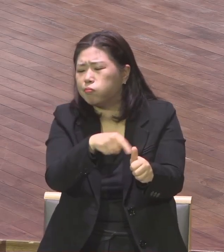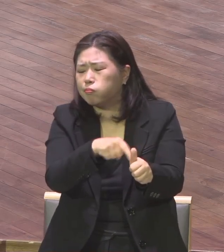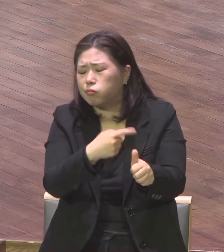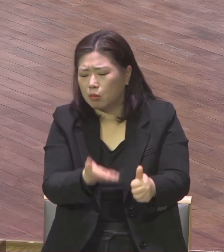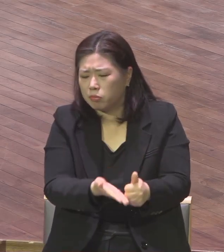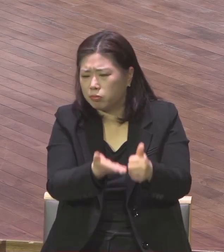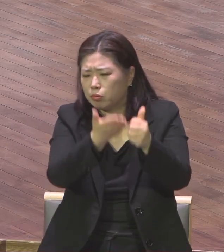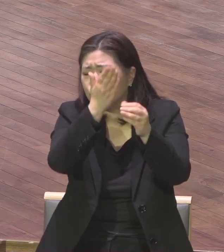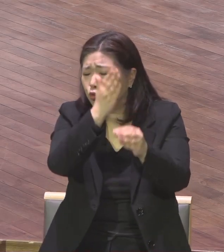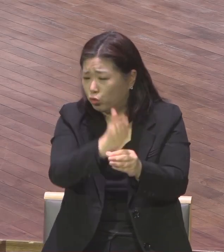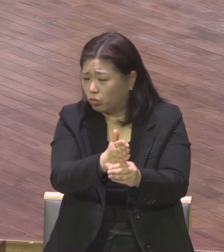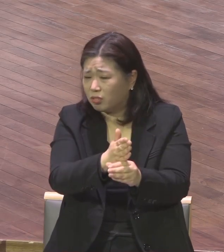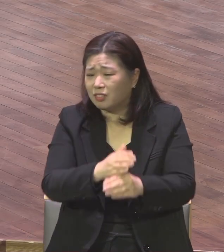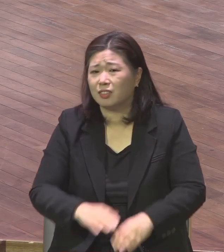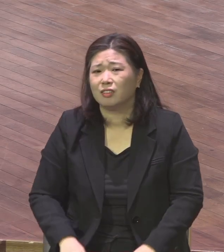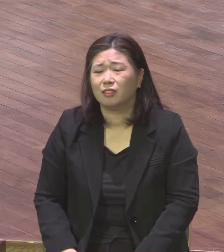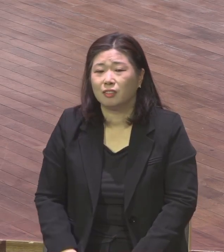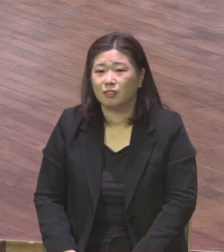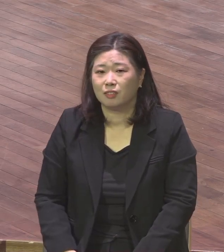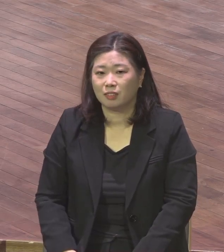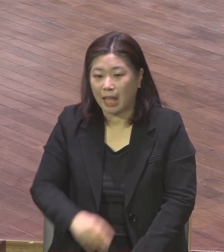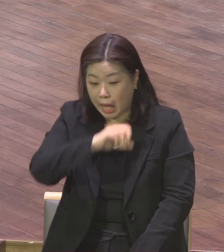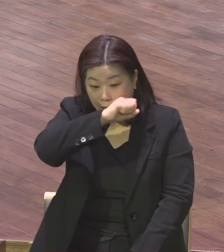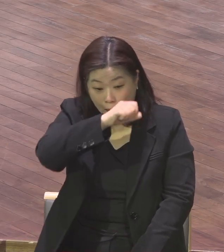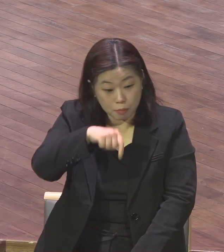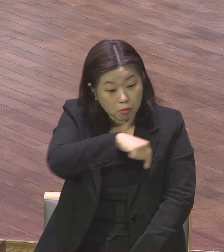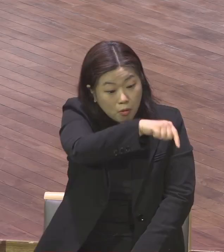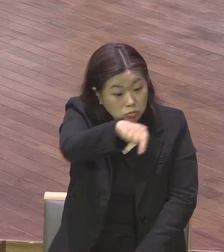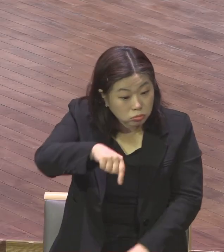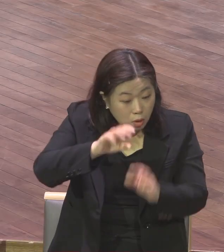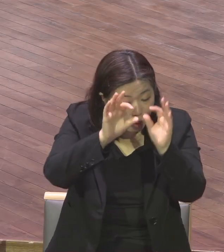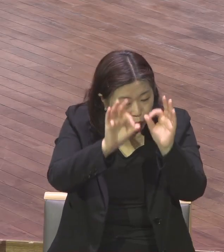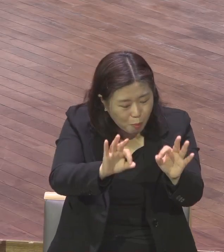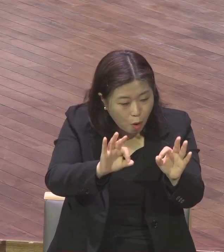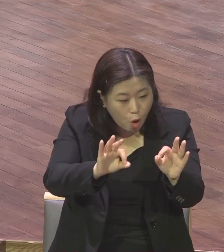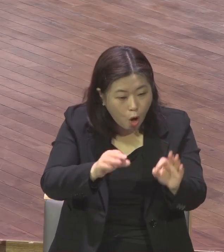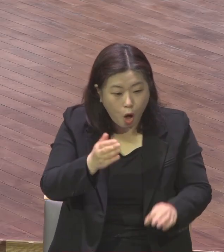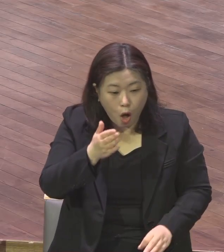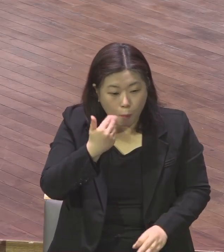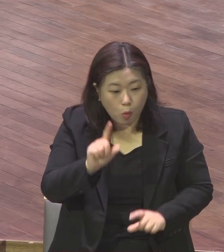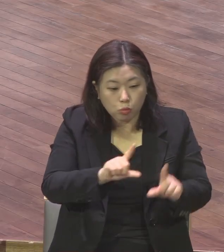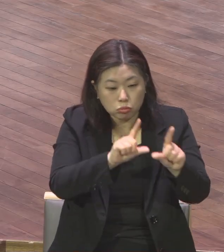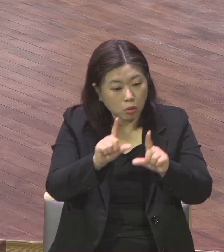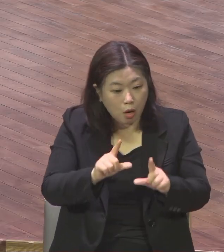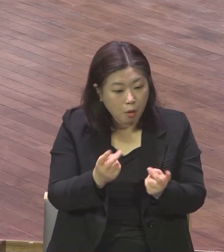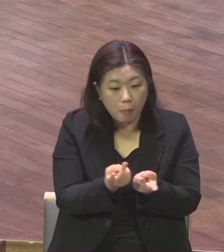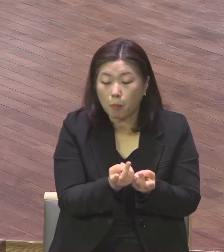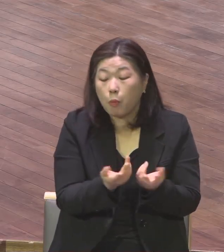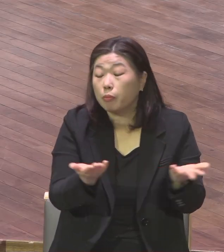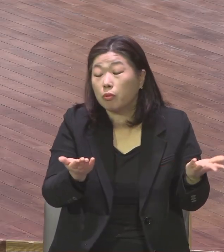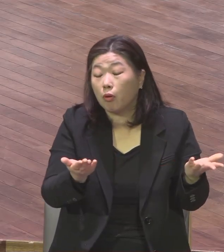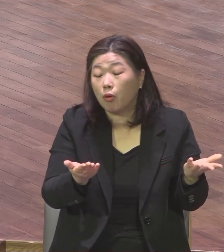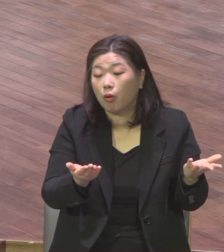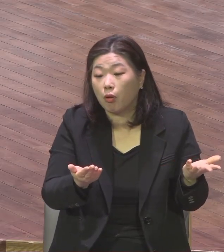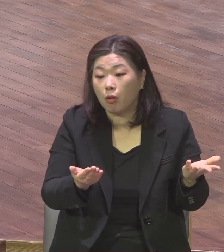그 마사이족 그 여자들 먹고 살 길이 없으니까 그 프로젝트 내가지고 그래 그 돈을 다 월급을 다 주고